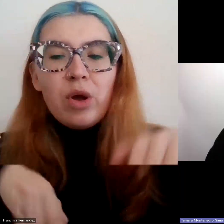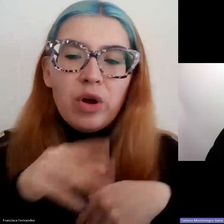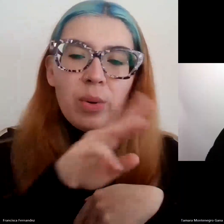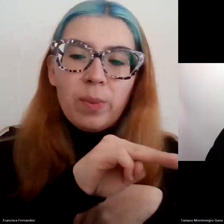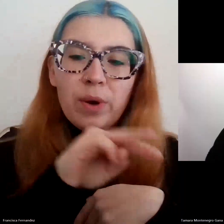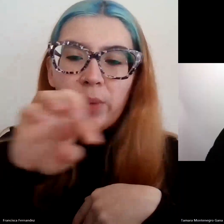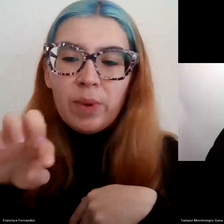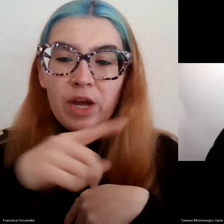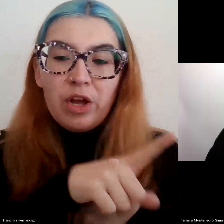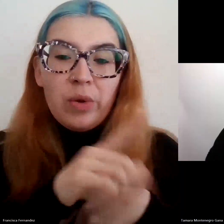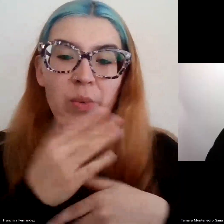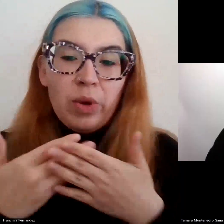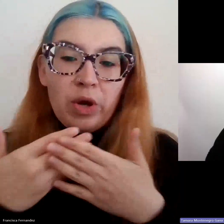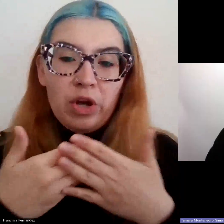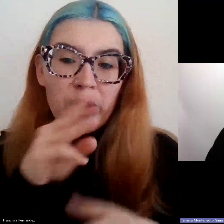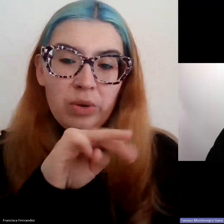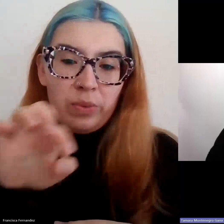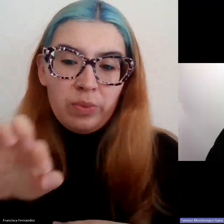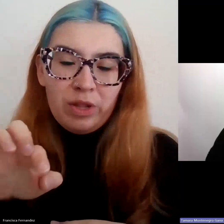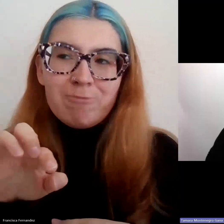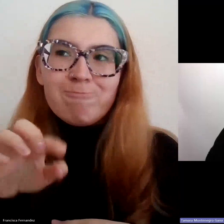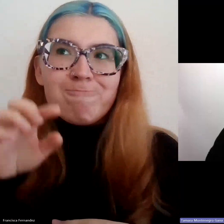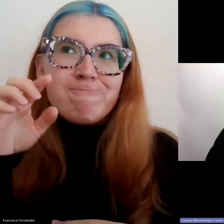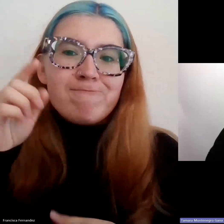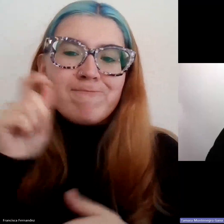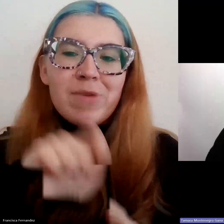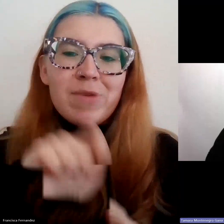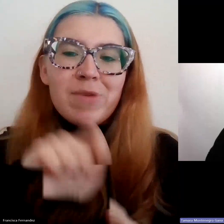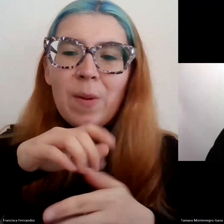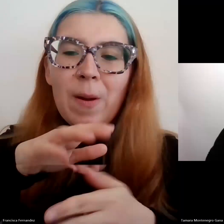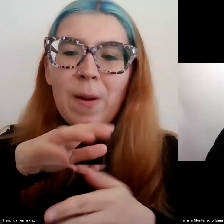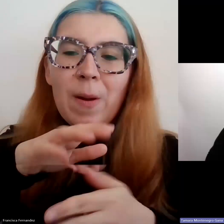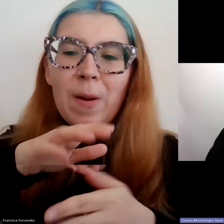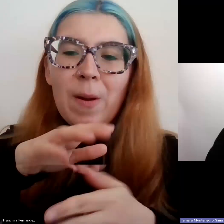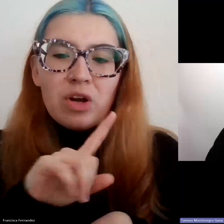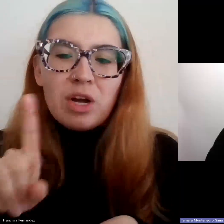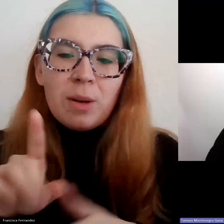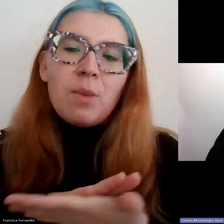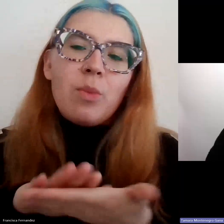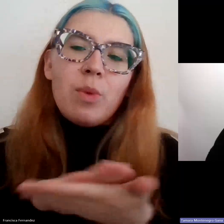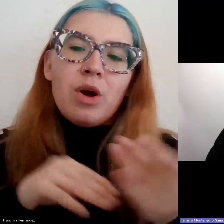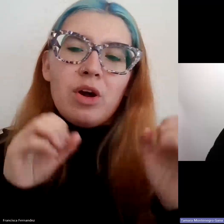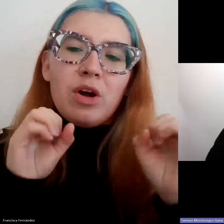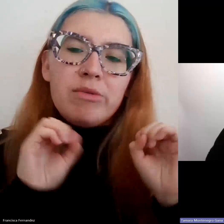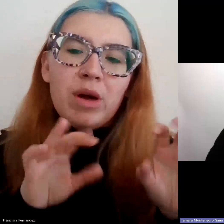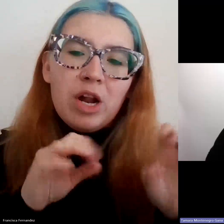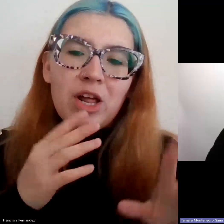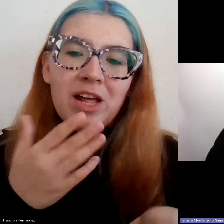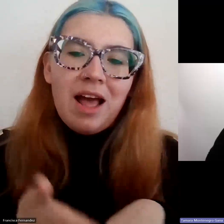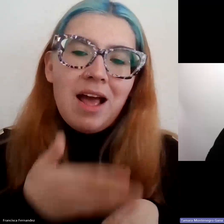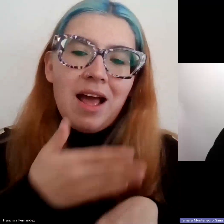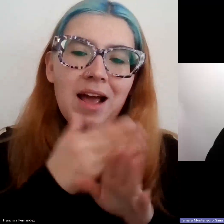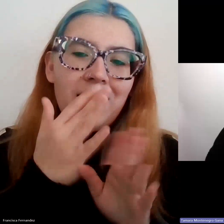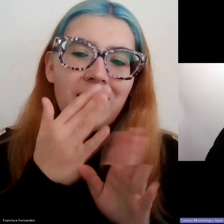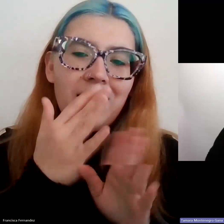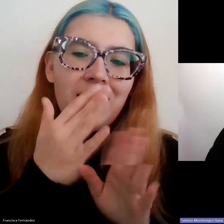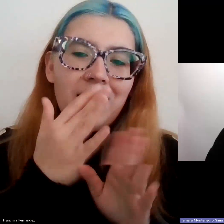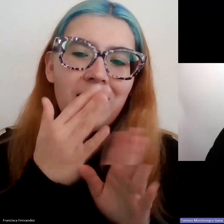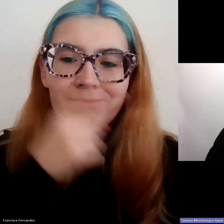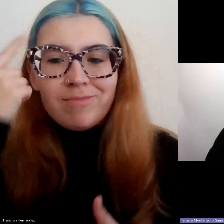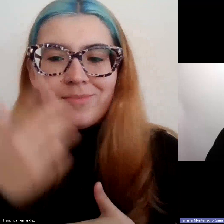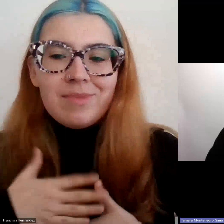También a veces el papá y la mamá con el estudio,